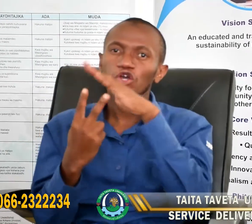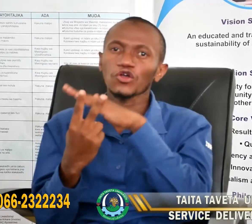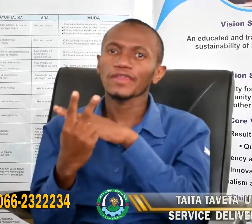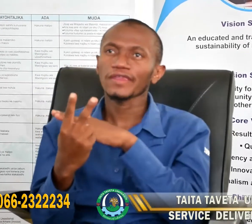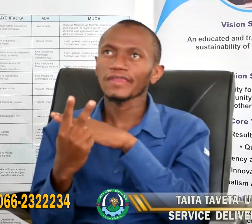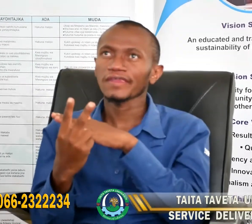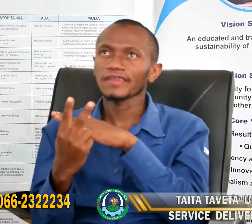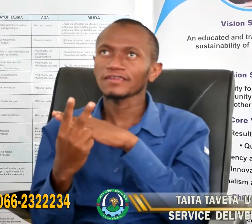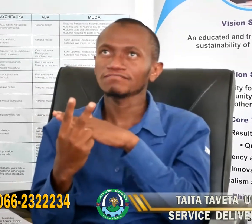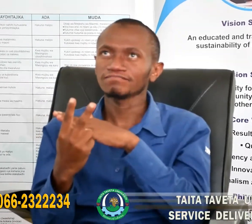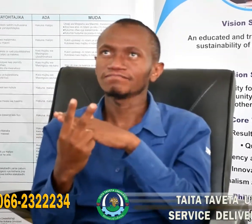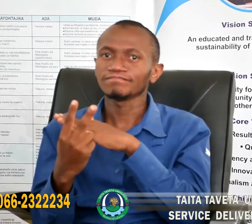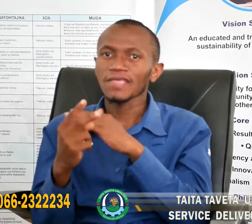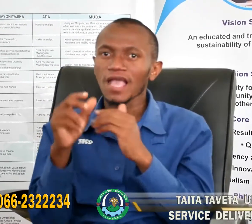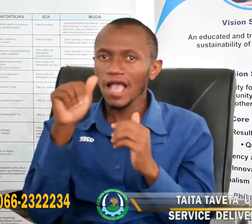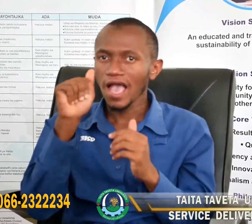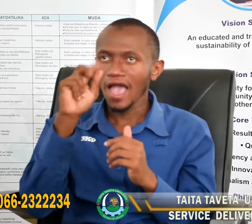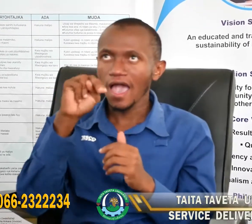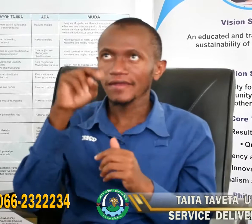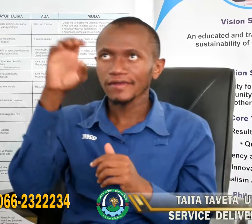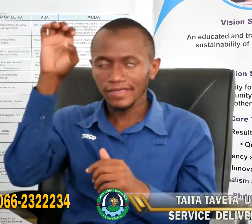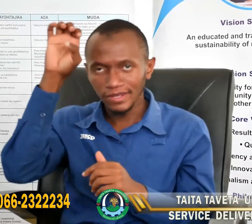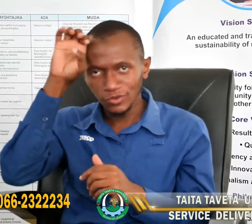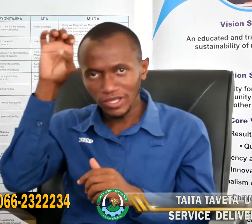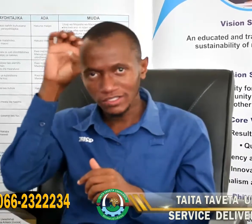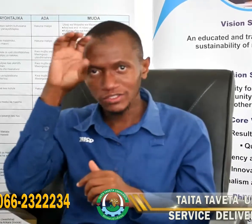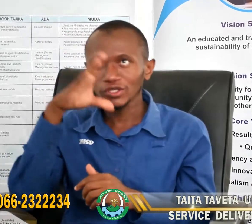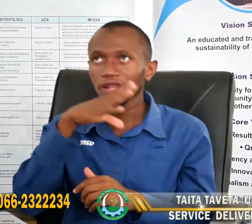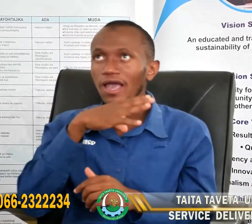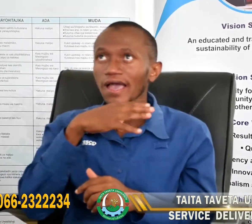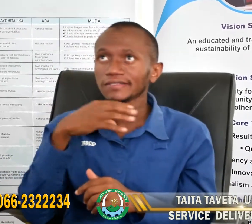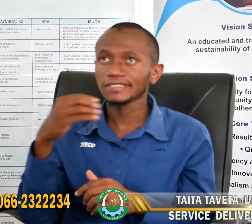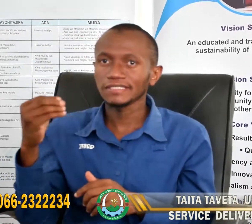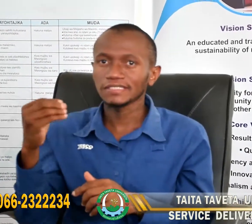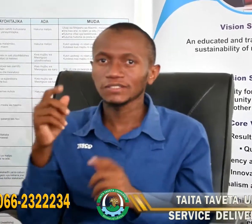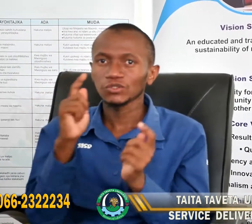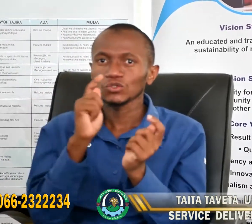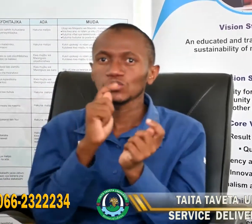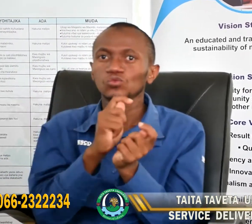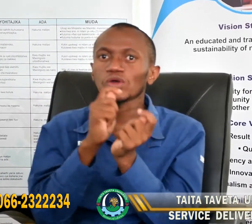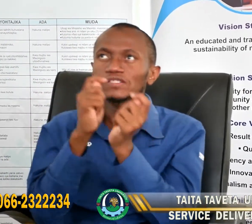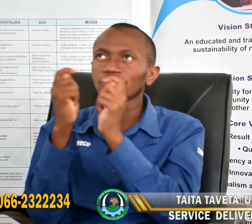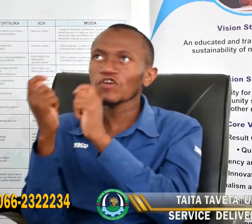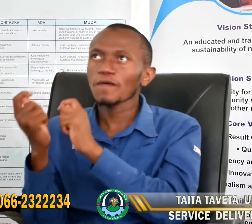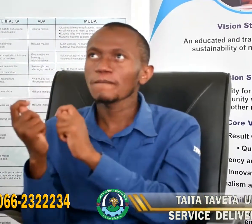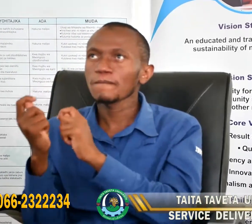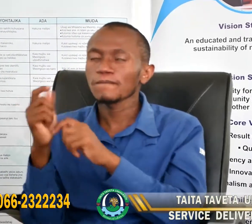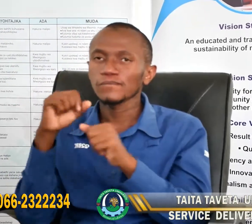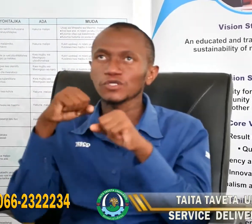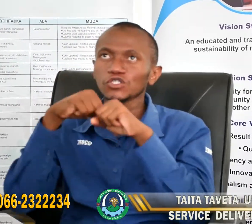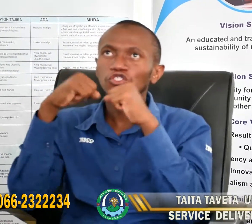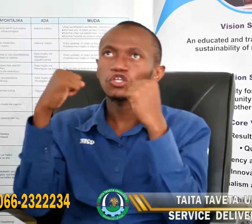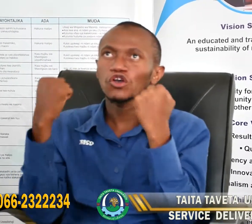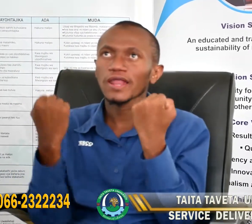kupata mabadiliko katika uendelevu wa maliasili. Azimio. Kuwa chuo kikuu cha